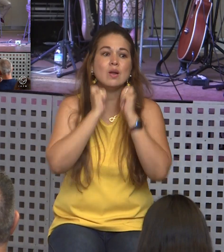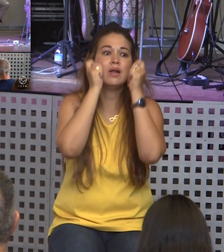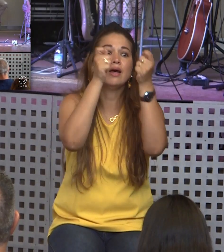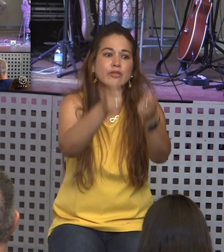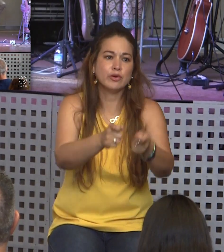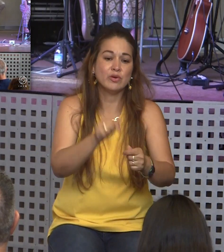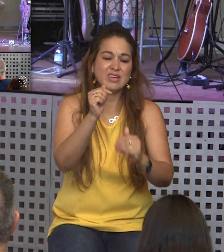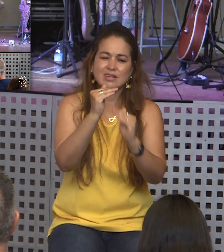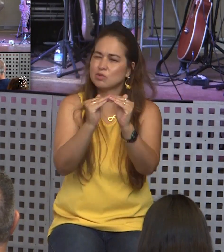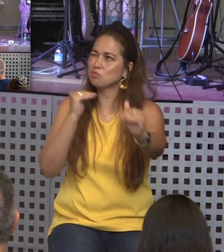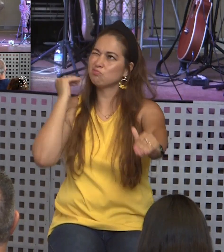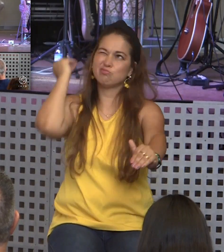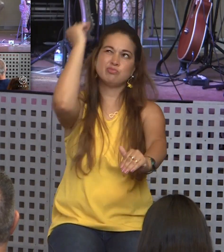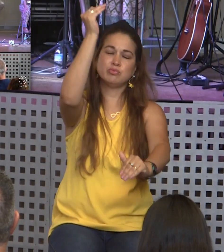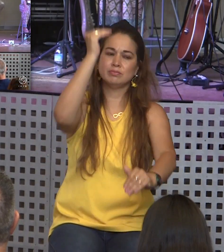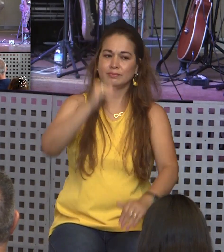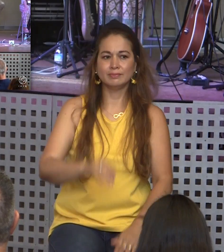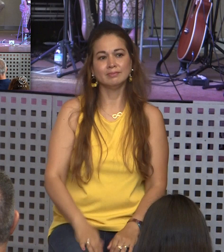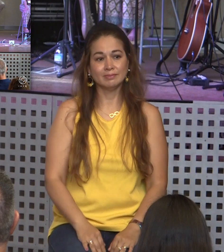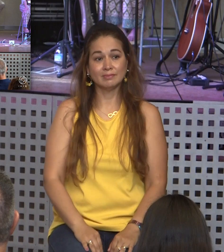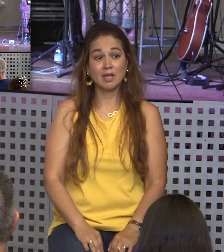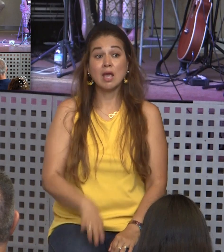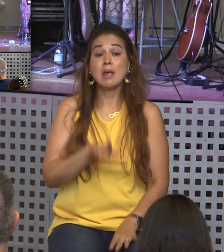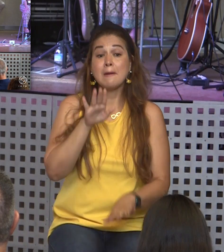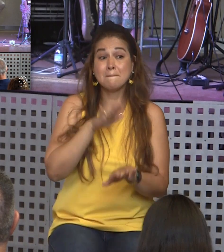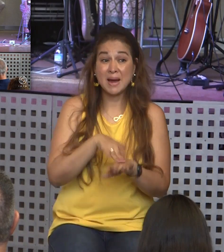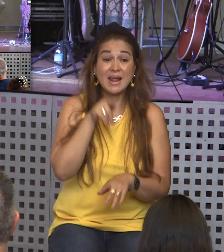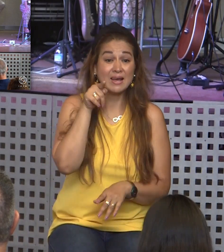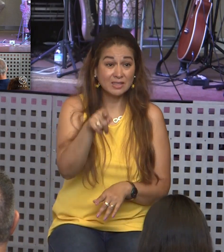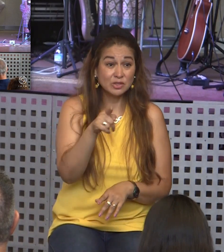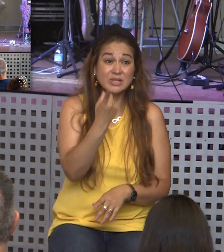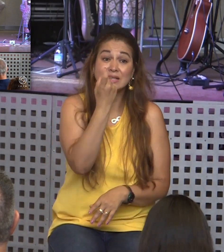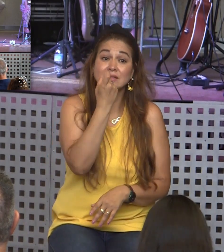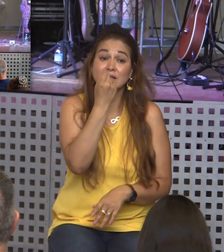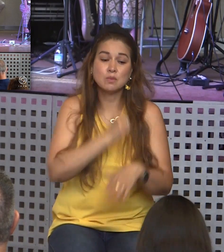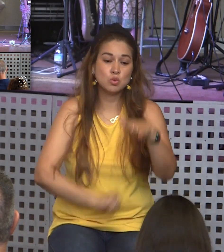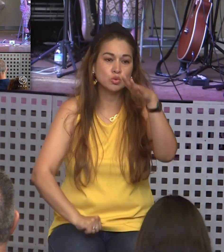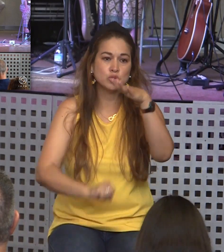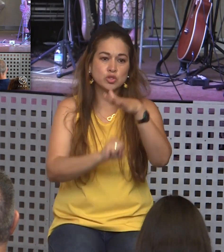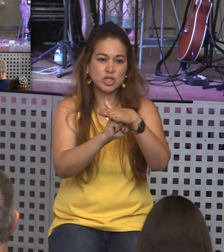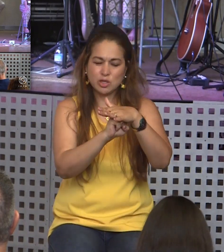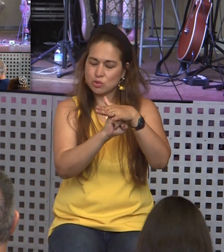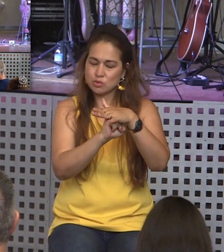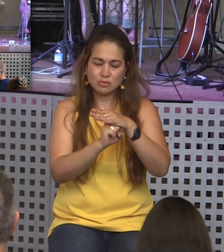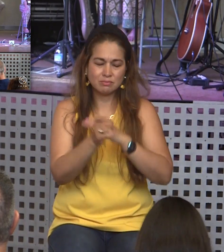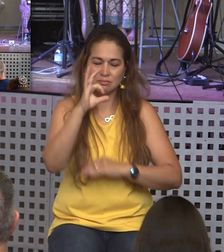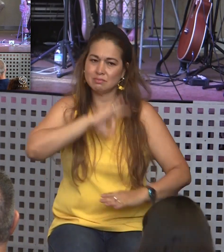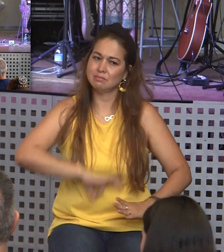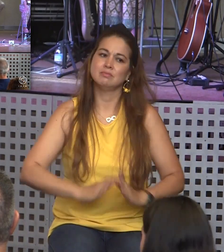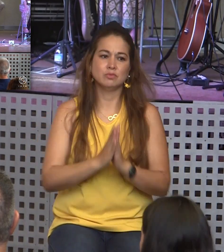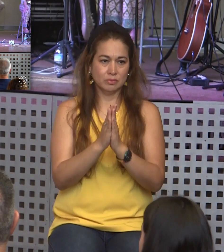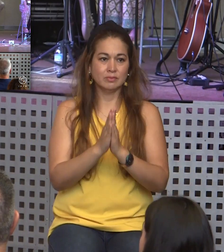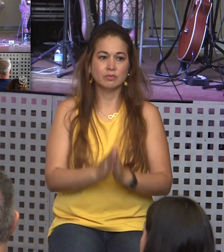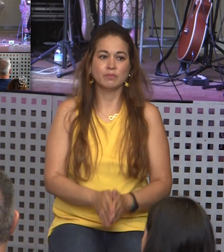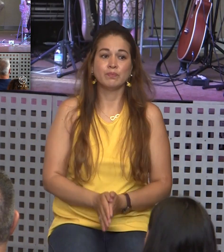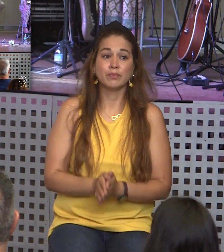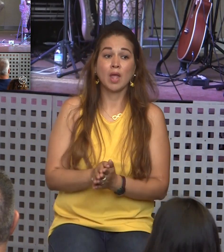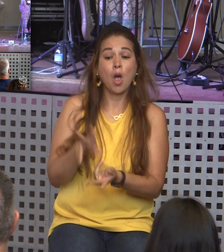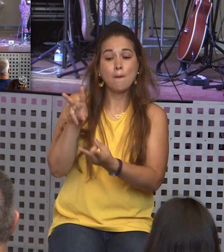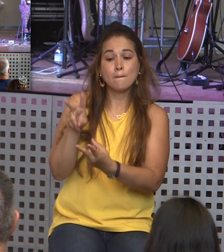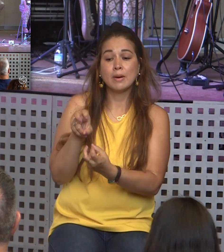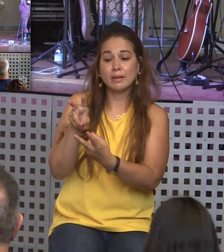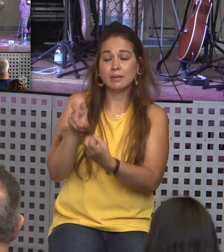Esto era la introducción nada más. Por eso, Mateo 13, ¿lo tenéis por ahí?